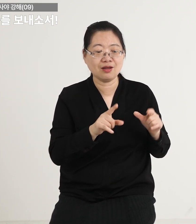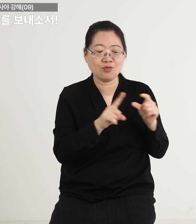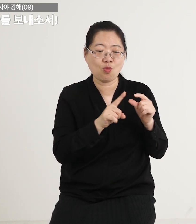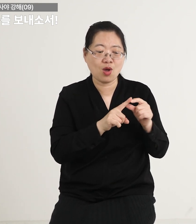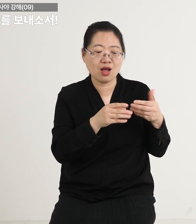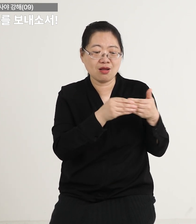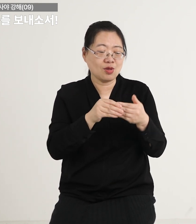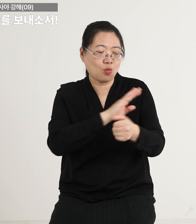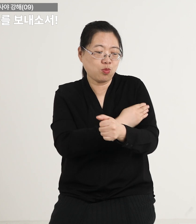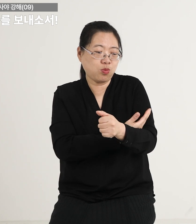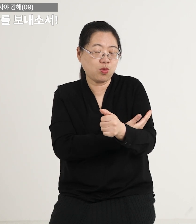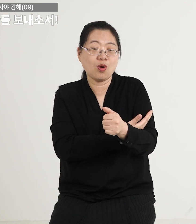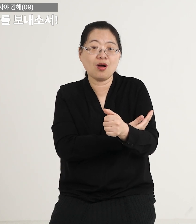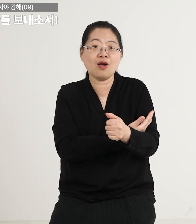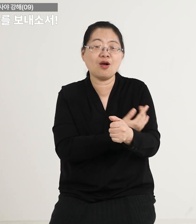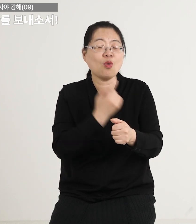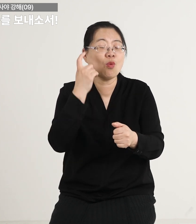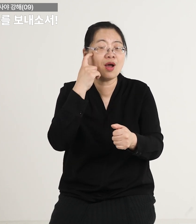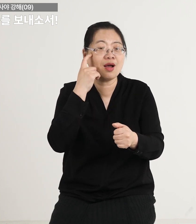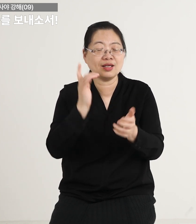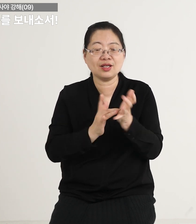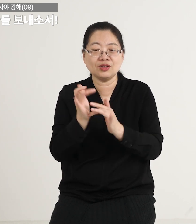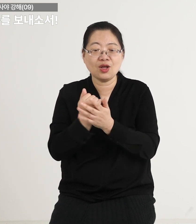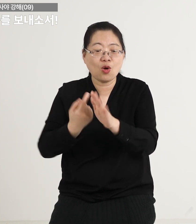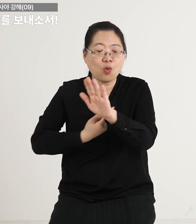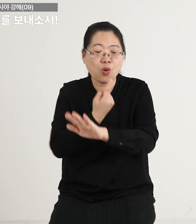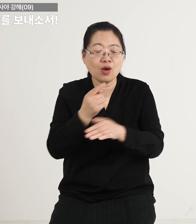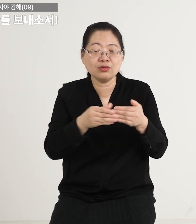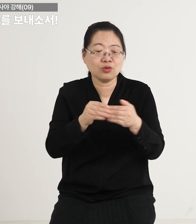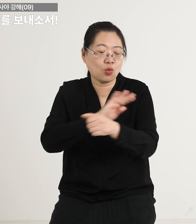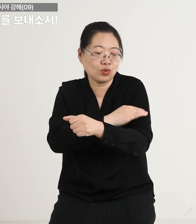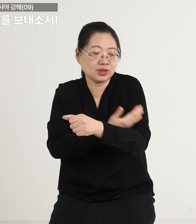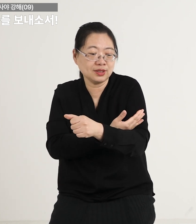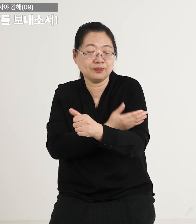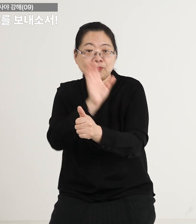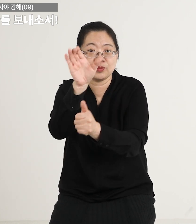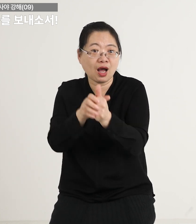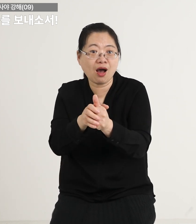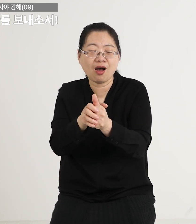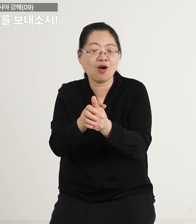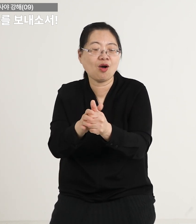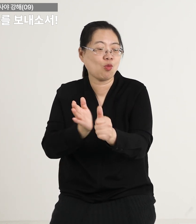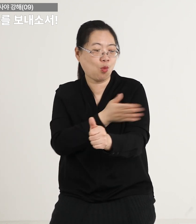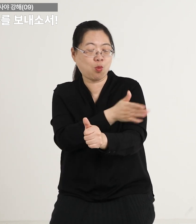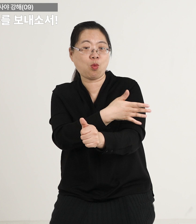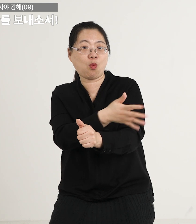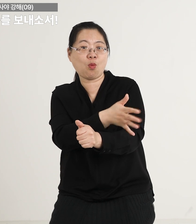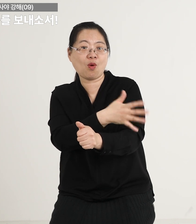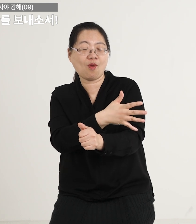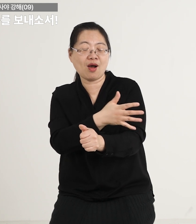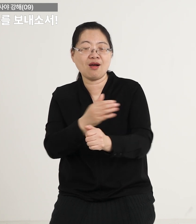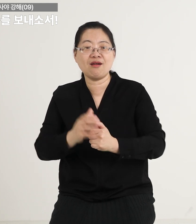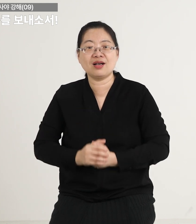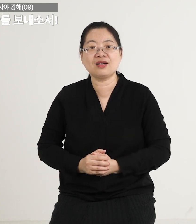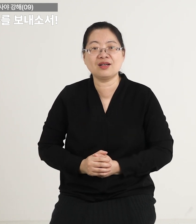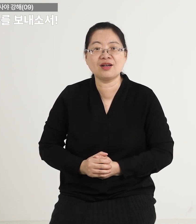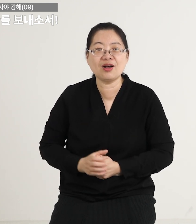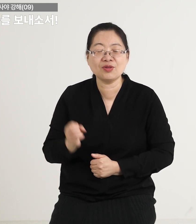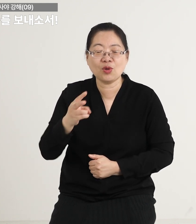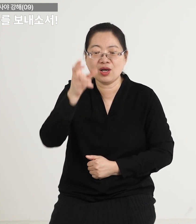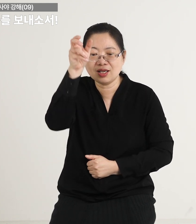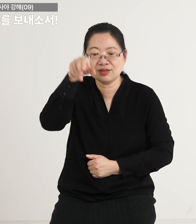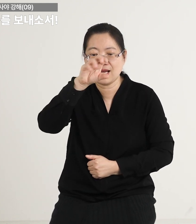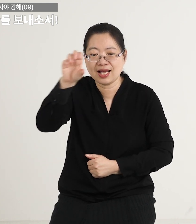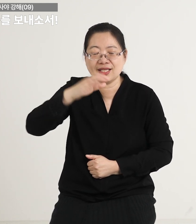용어인 리더십이라는 말이, 예수님 외에는 리더십이라는 말을 쓸 수가 없어요. 그리고 그 리더십은